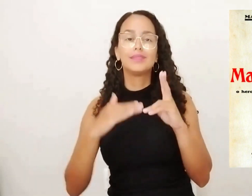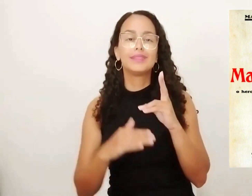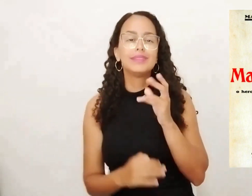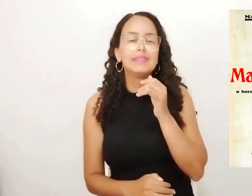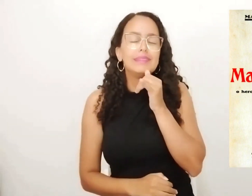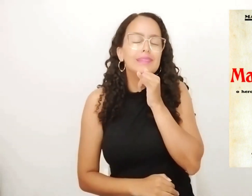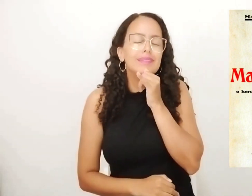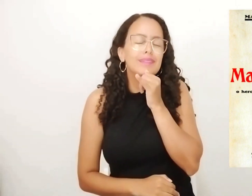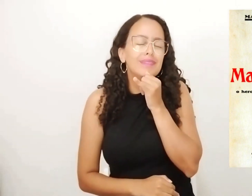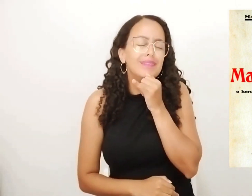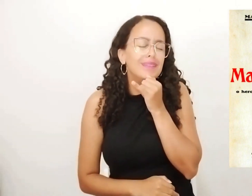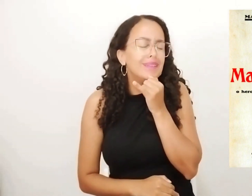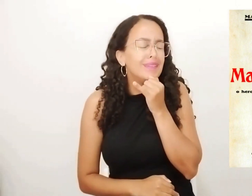Principais personagens.